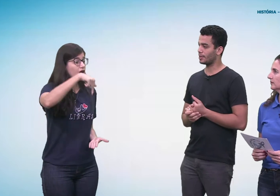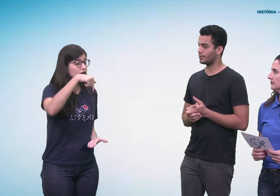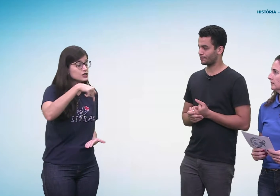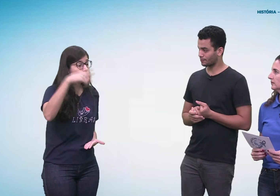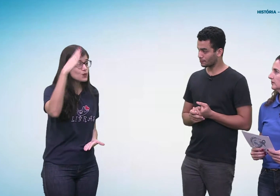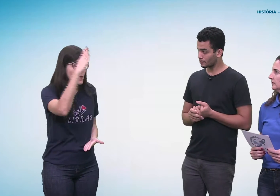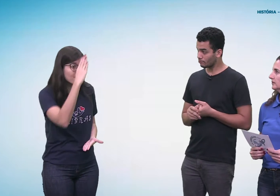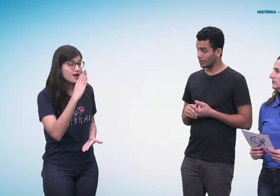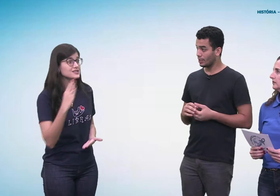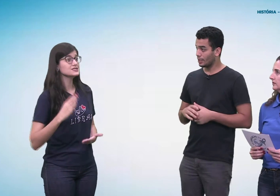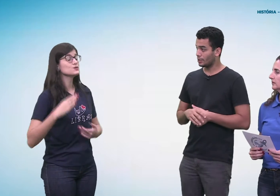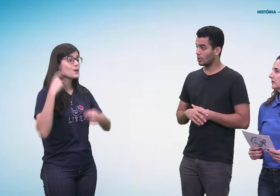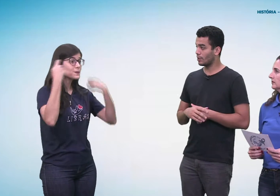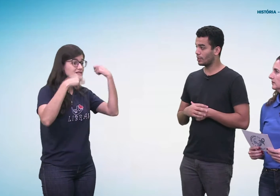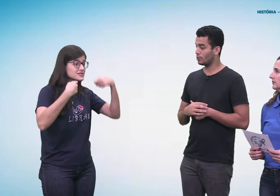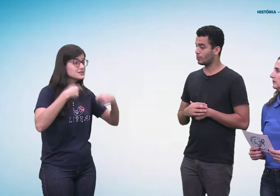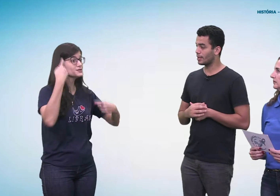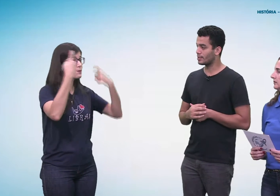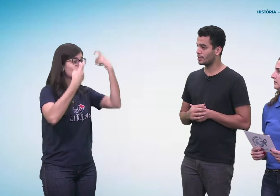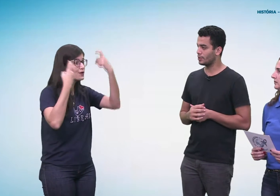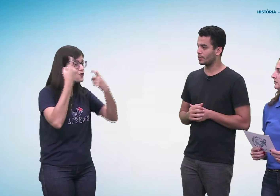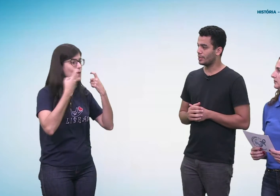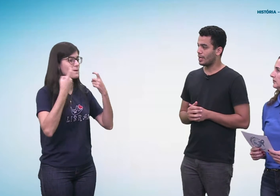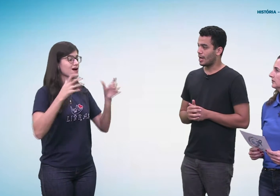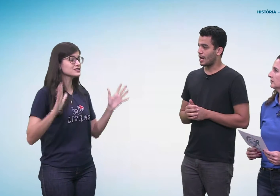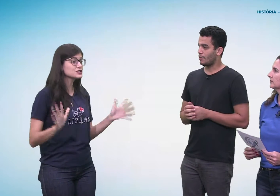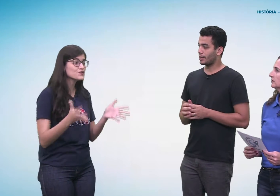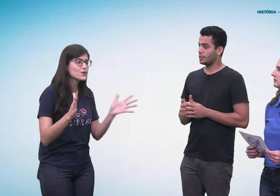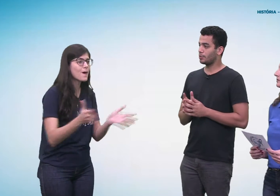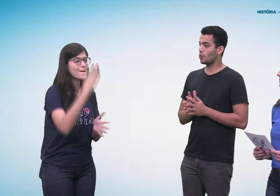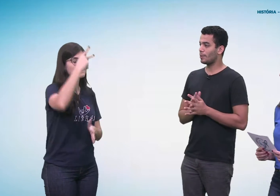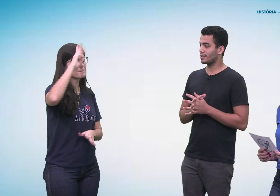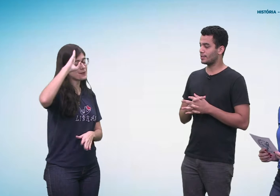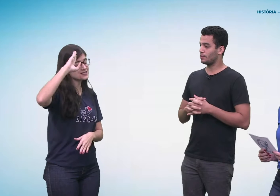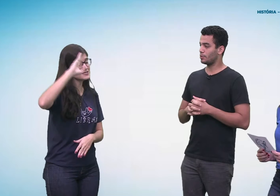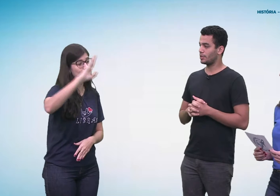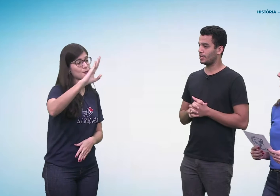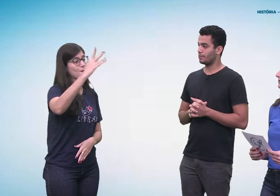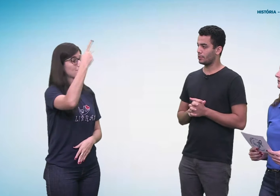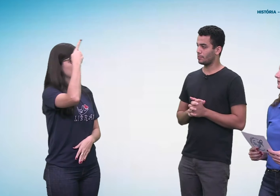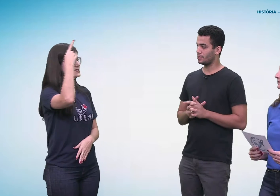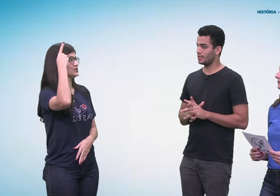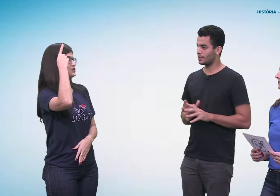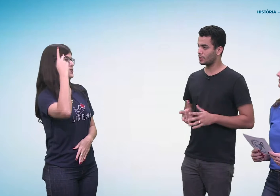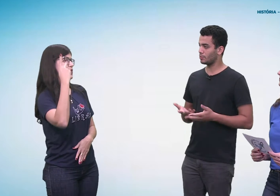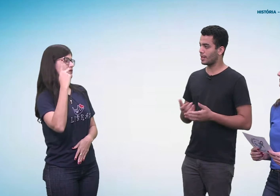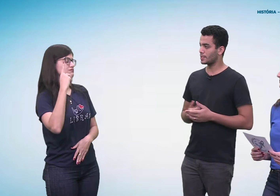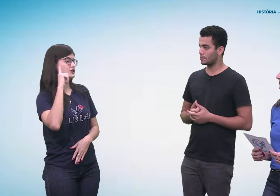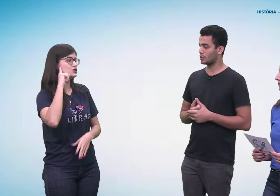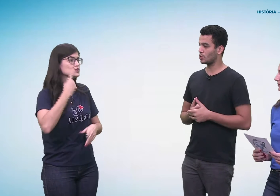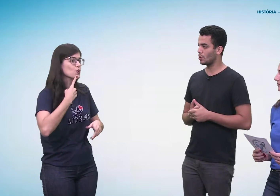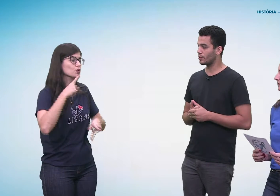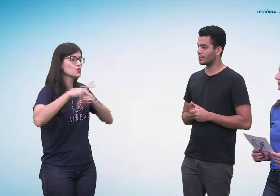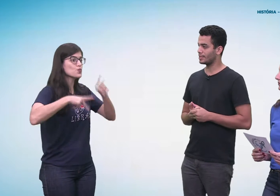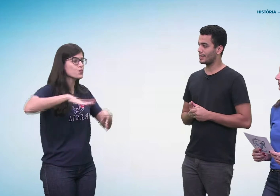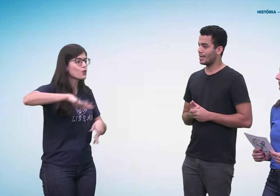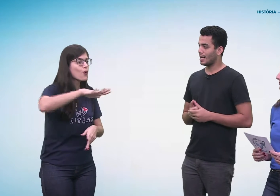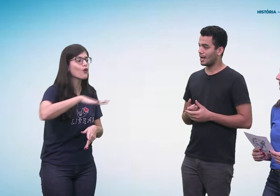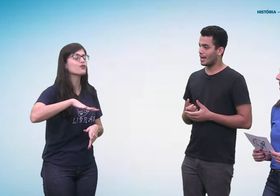audição. Então, aqui no Brasil, há uma grande preocupação. Por quê? Porque precisa estimular as pessoas,